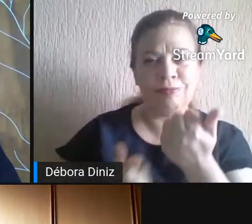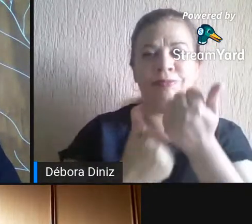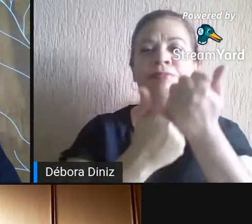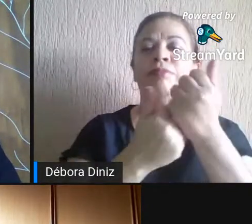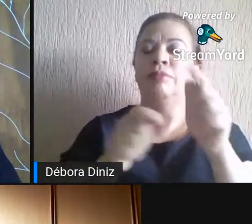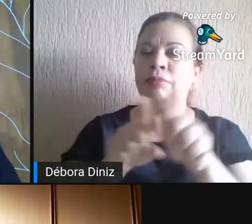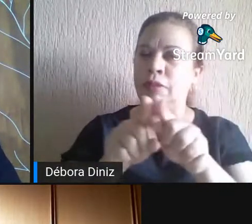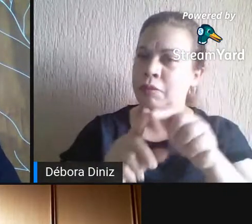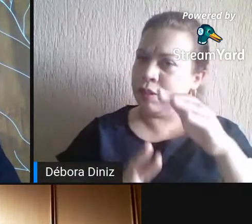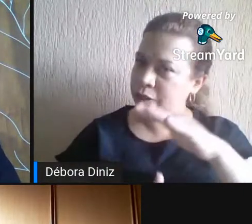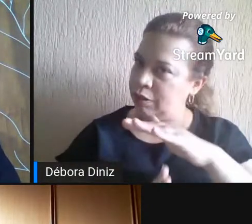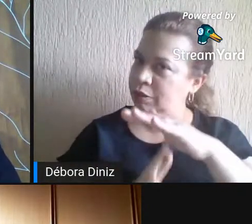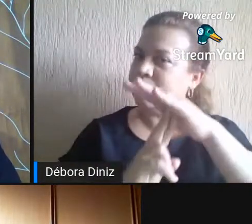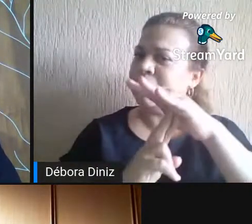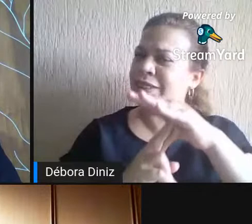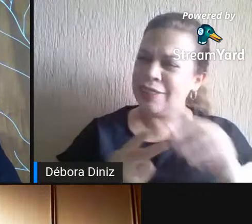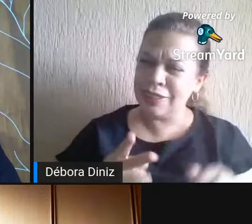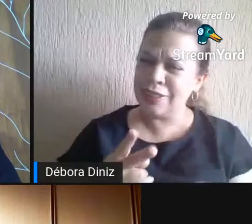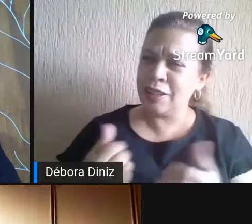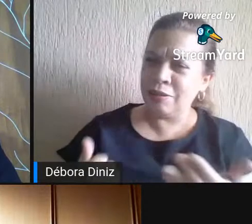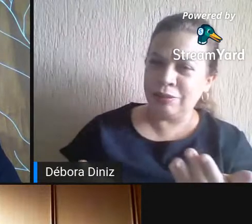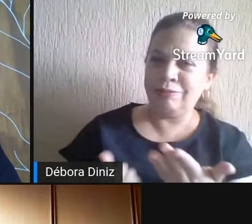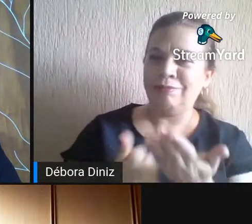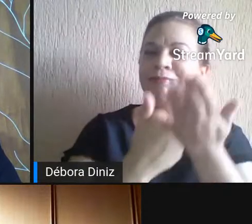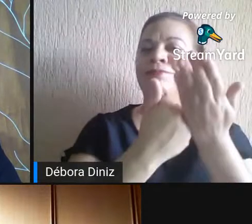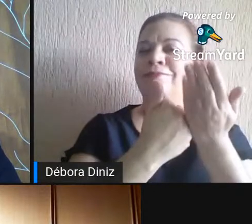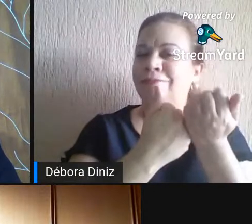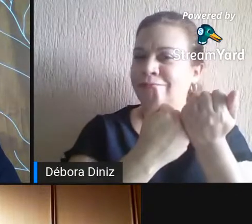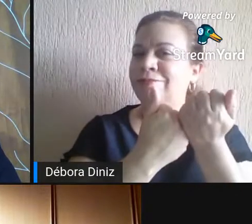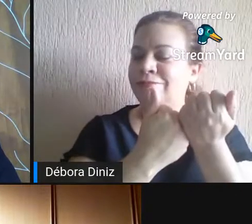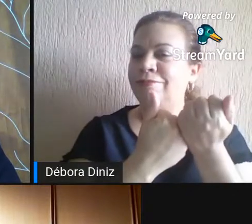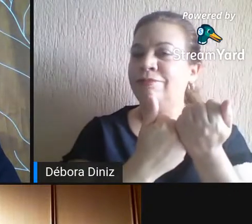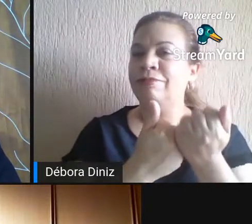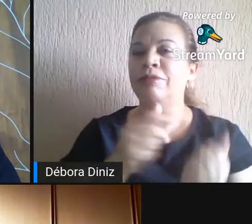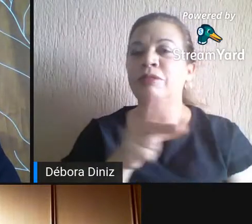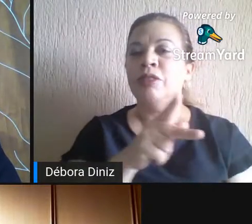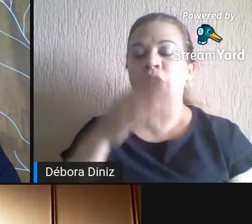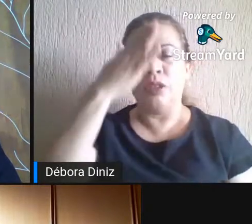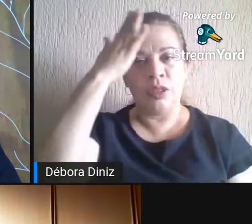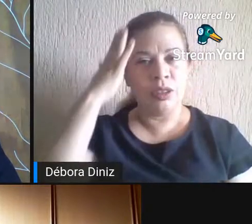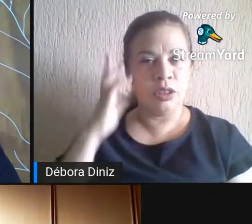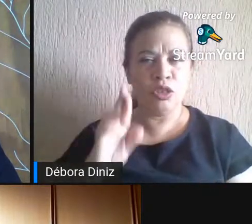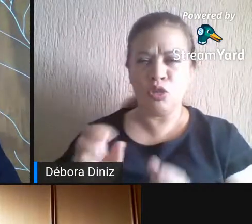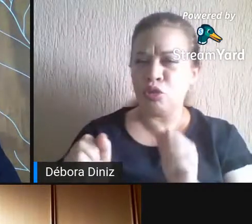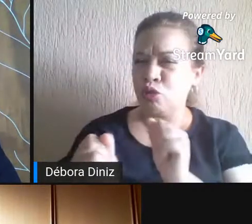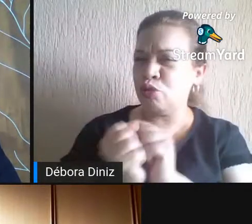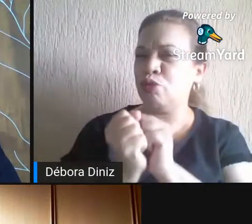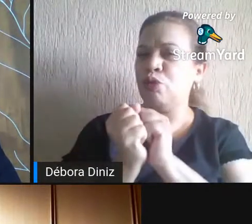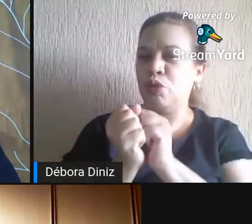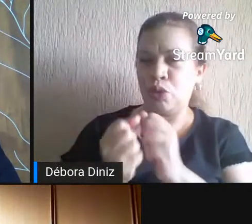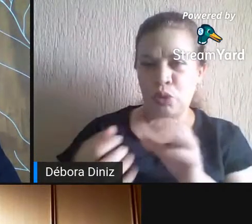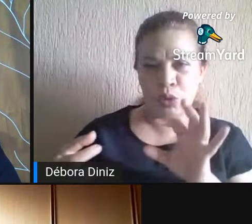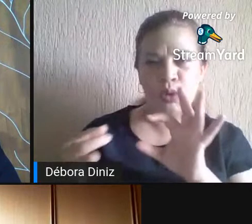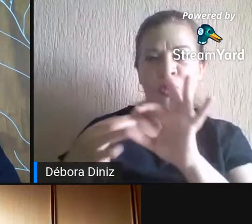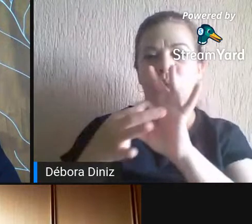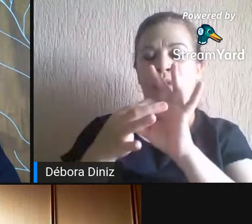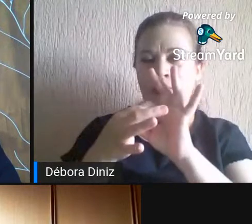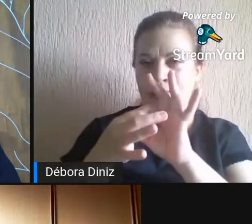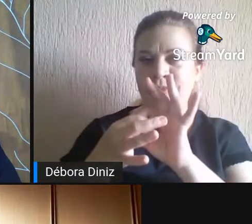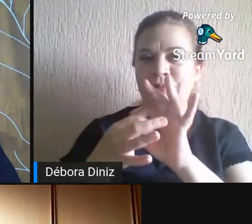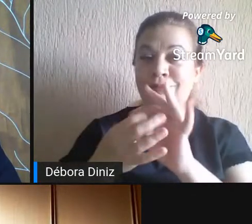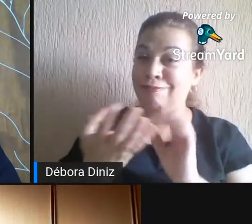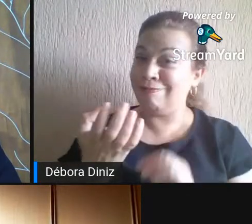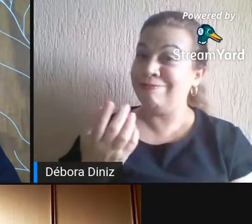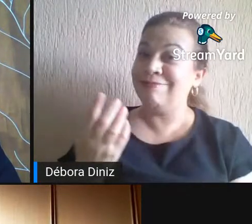reitora, que sempre tem nos apoiado, a professora Ruth, que sempre está junto com a gente aqui no PROFEPT. Então, desejo que nós todos tenhamos